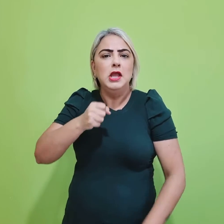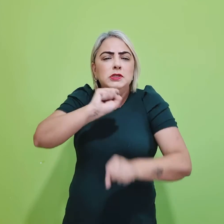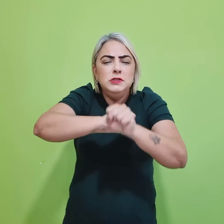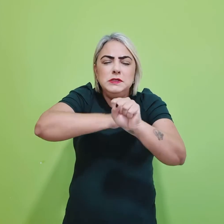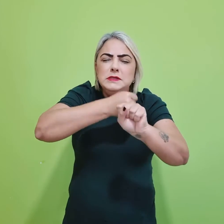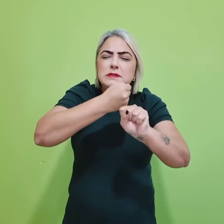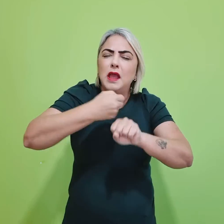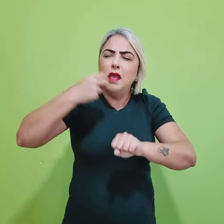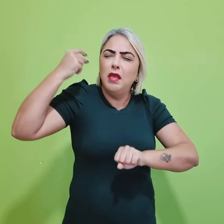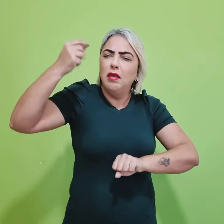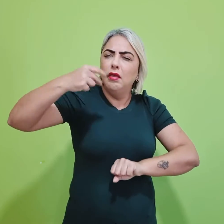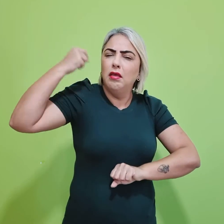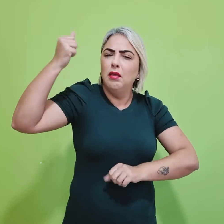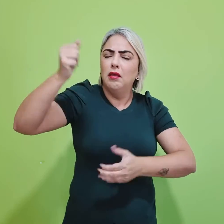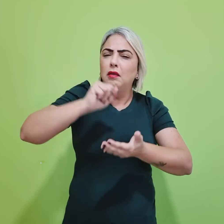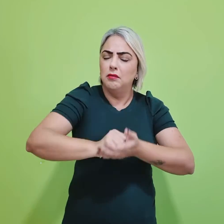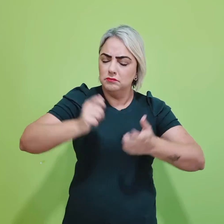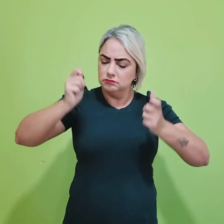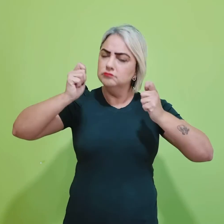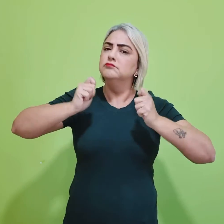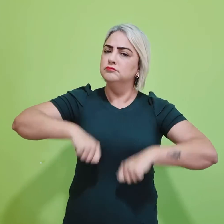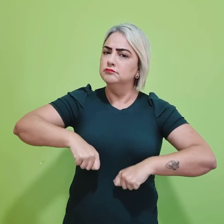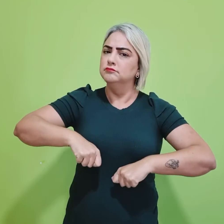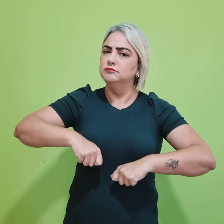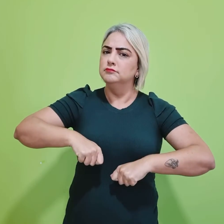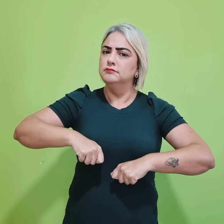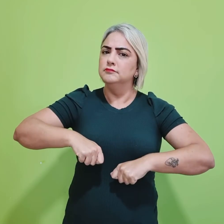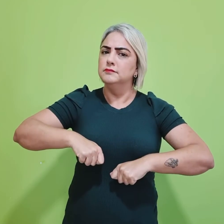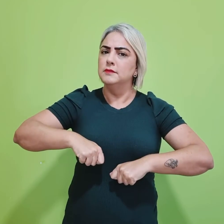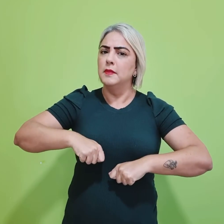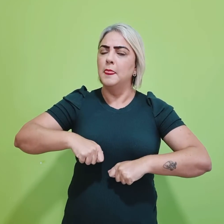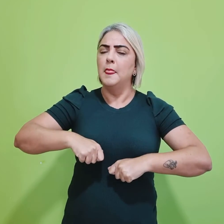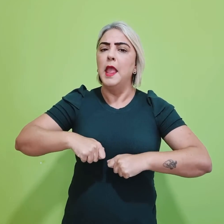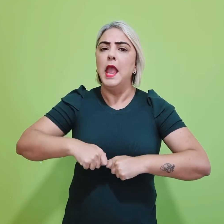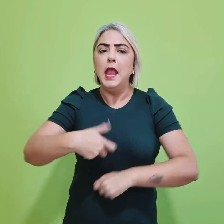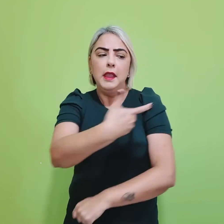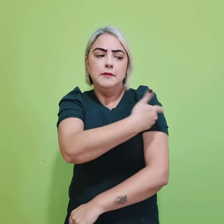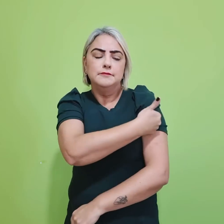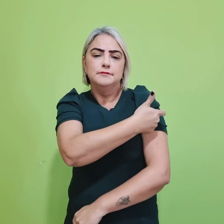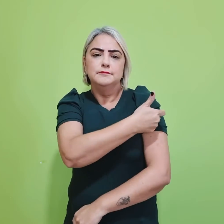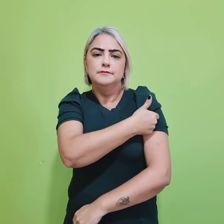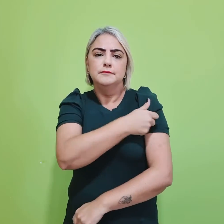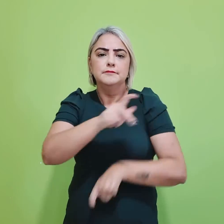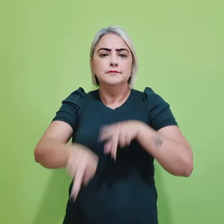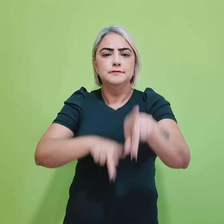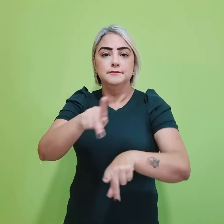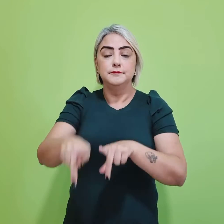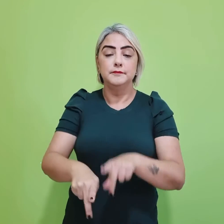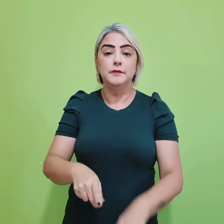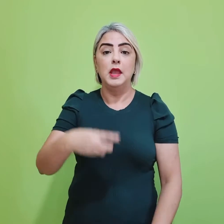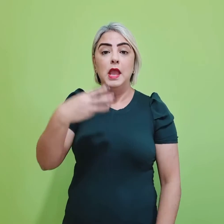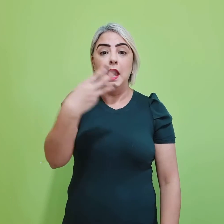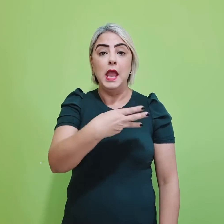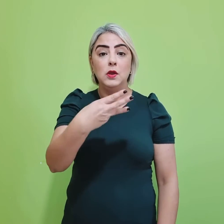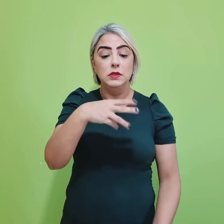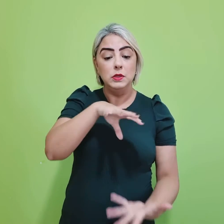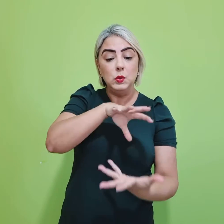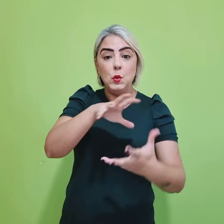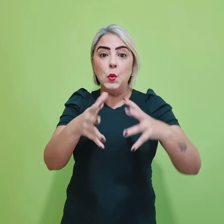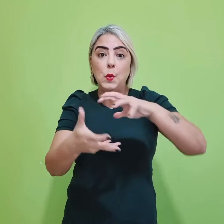secular e consolidada competência em imunização em massa. É o terceiro no mundo